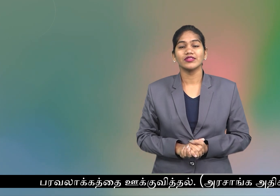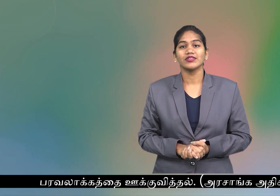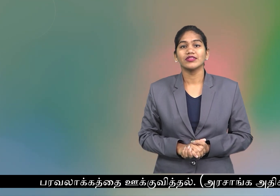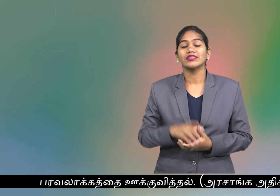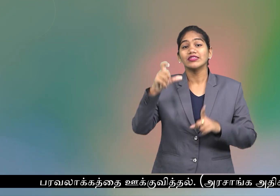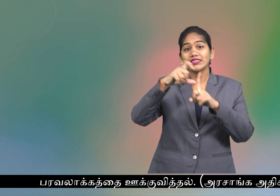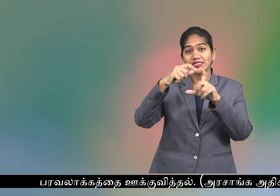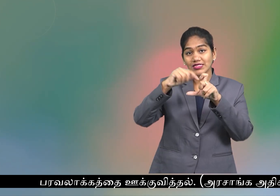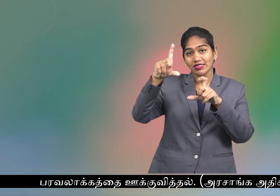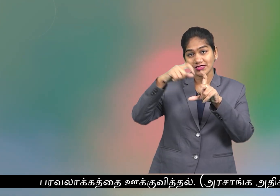பகிர்வு.